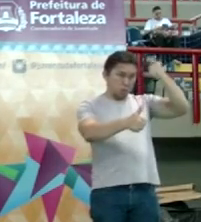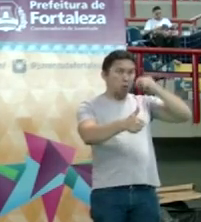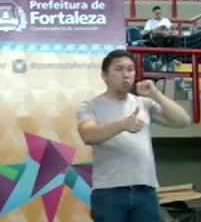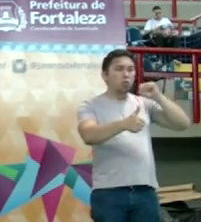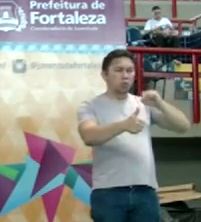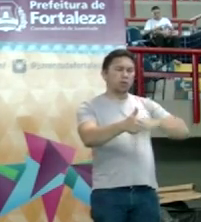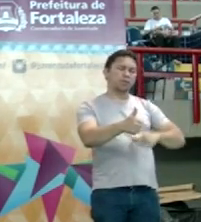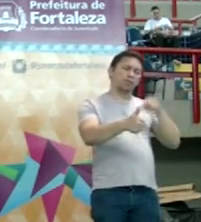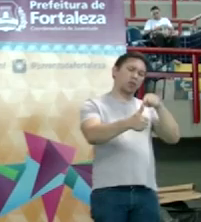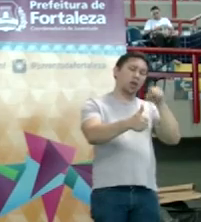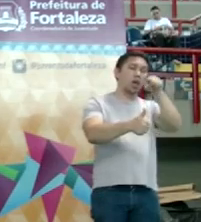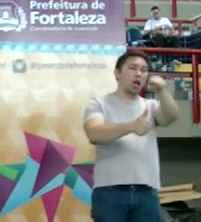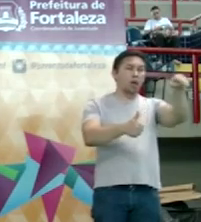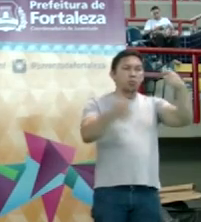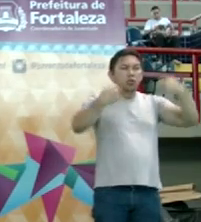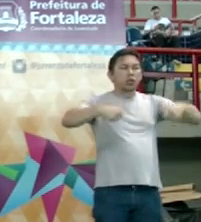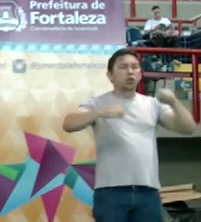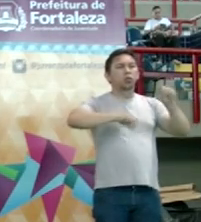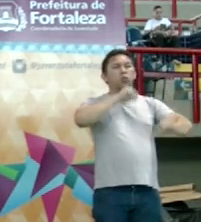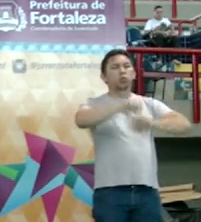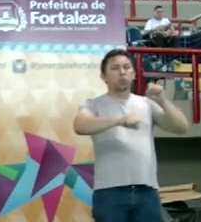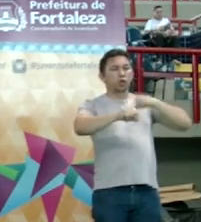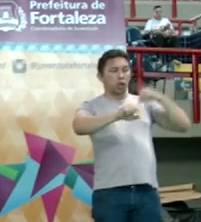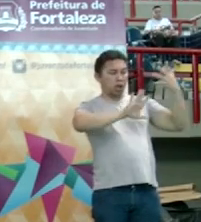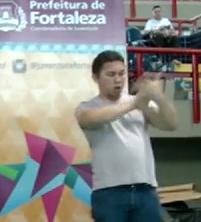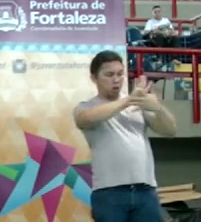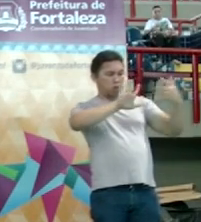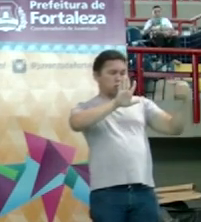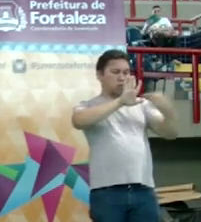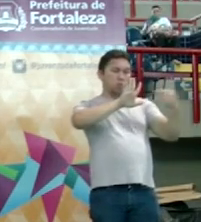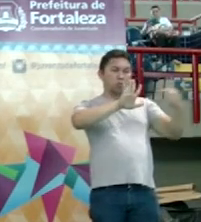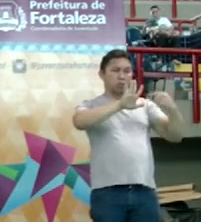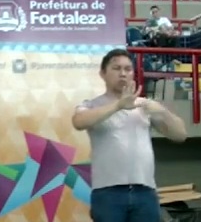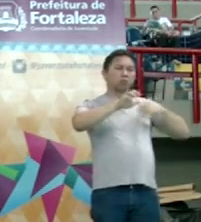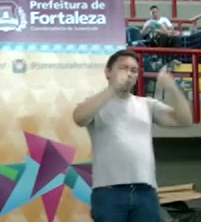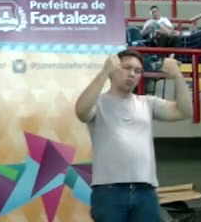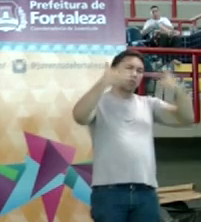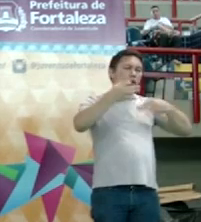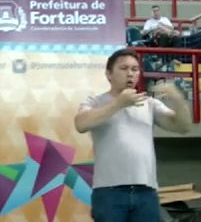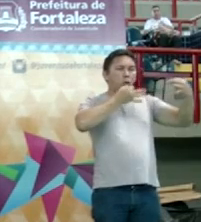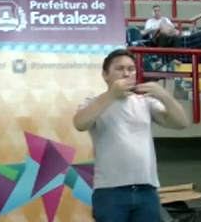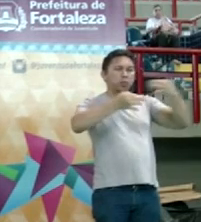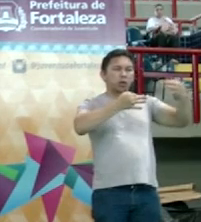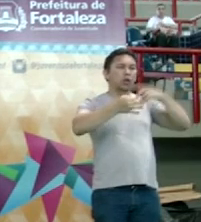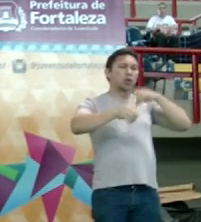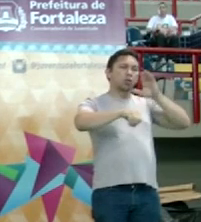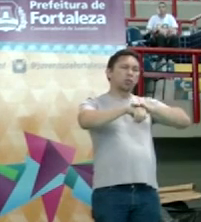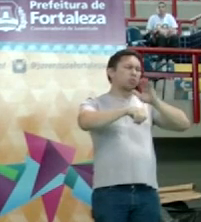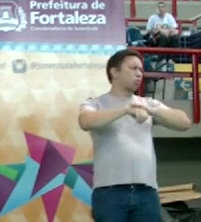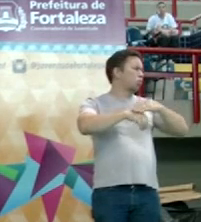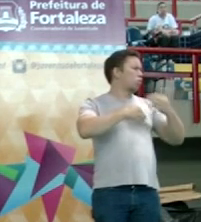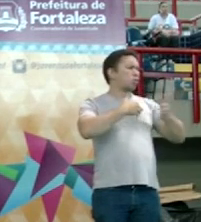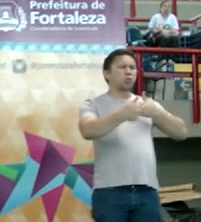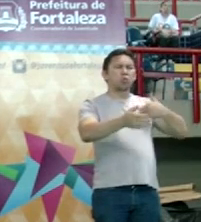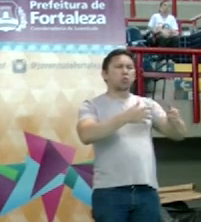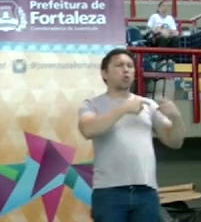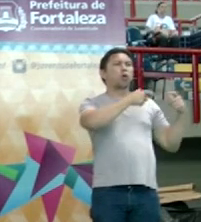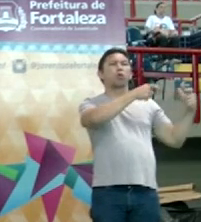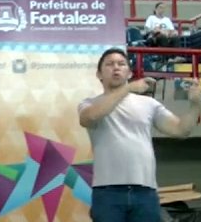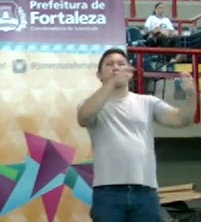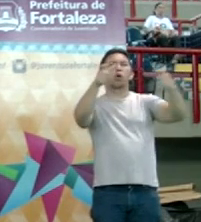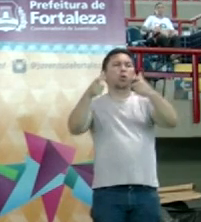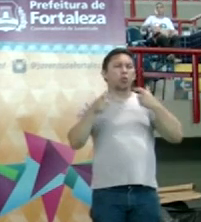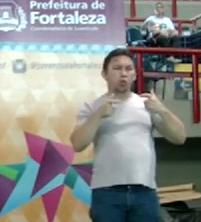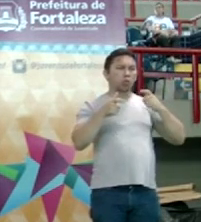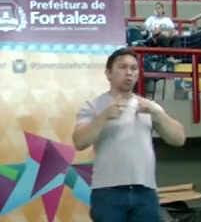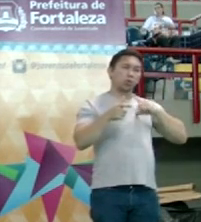é necessário que você saiba que o texto dissertativo argumentativo, em qualquer local que você for